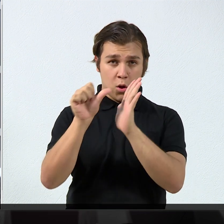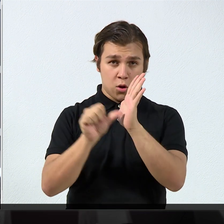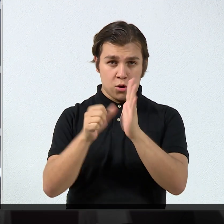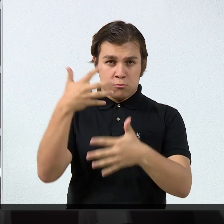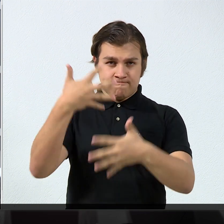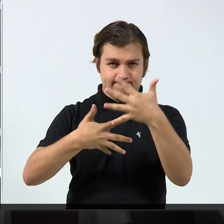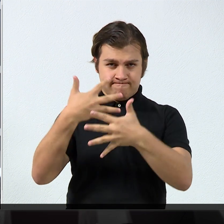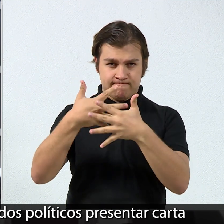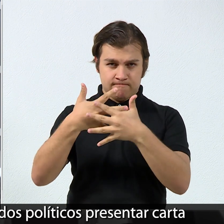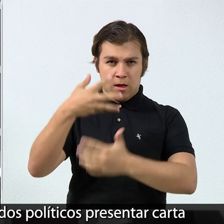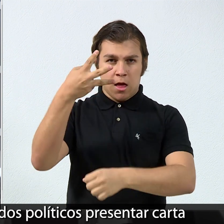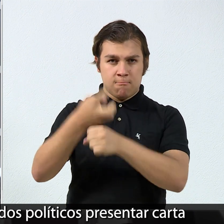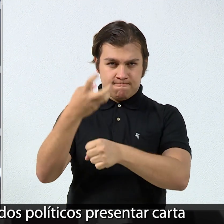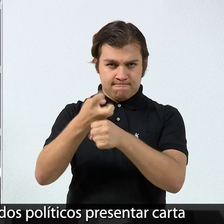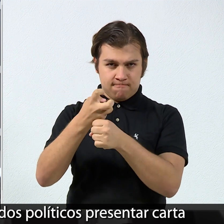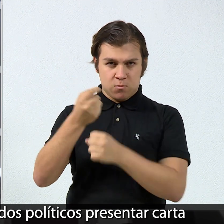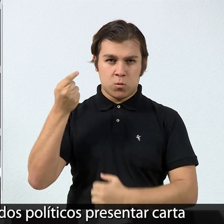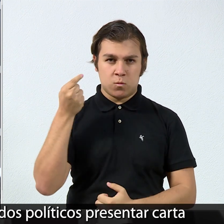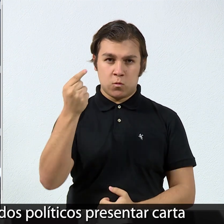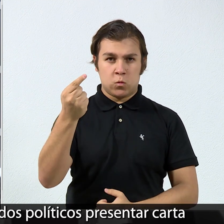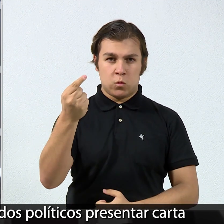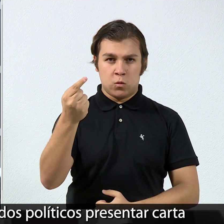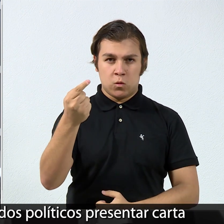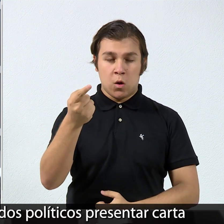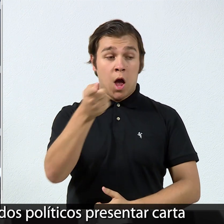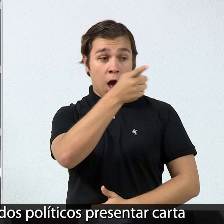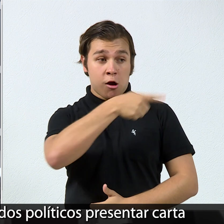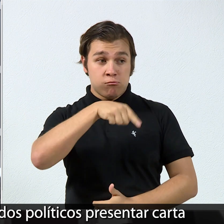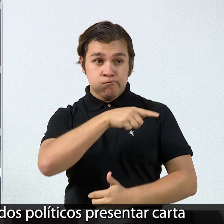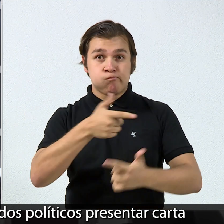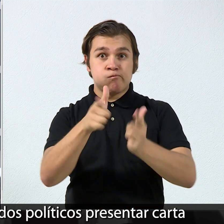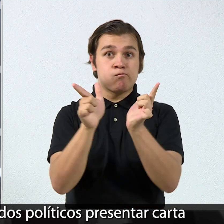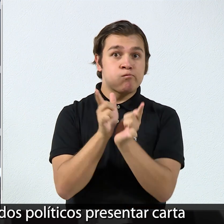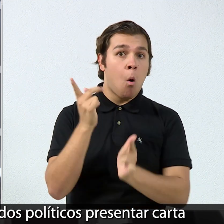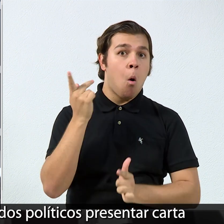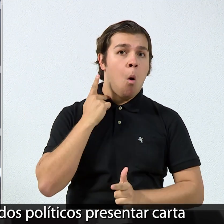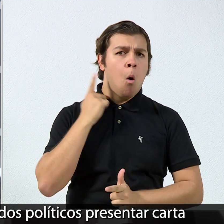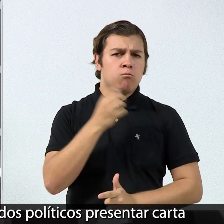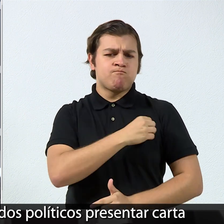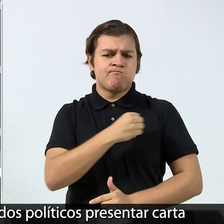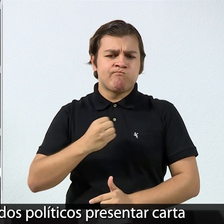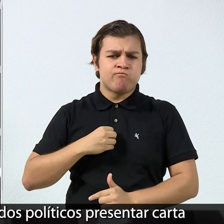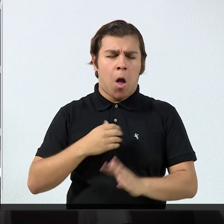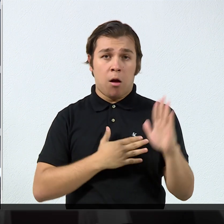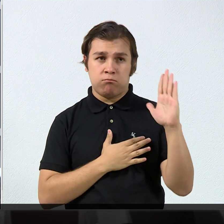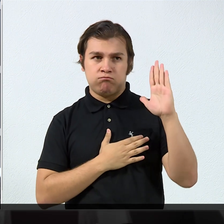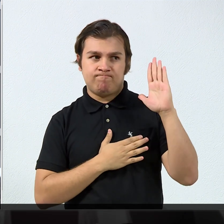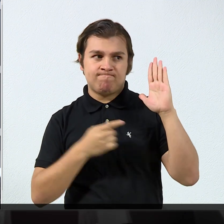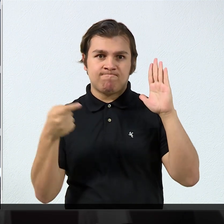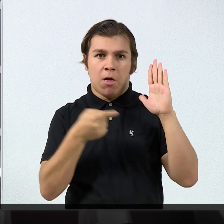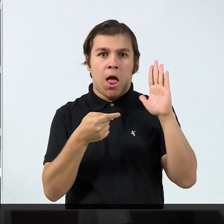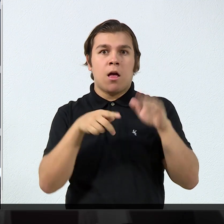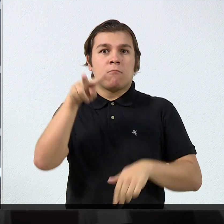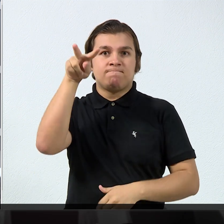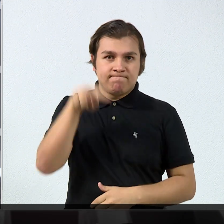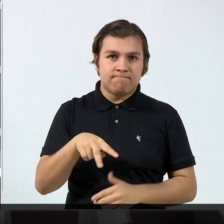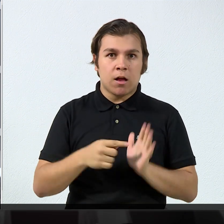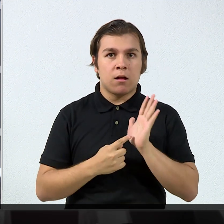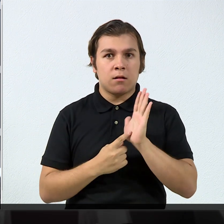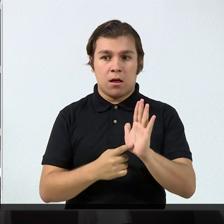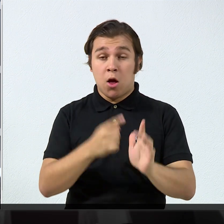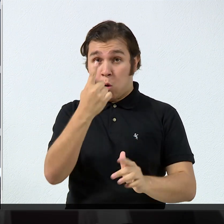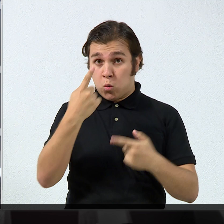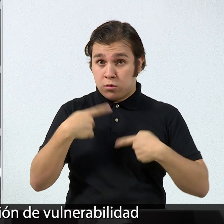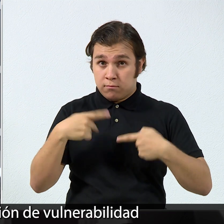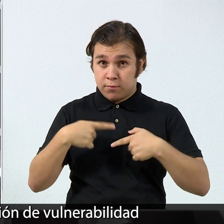Artículo 15 ter. 1. Es obligación de los partidos políticos presentar carta bajo protesta de decir verdad en la que la